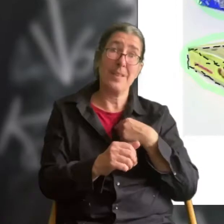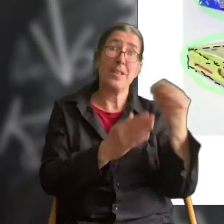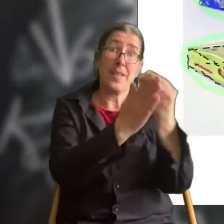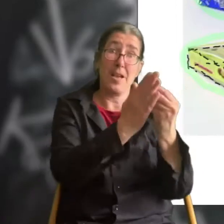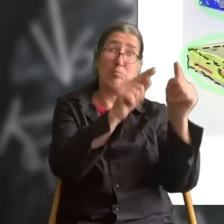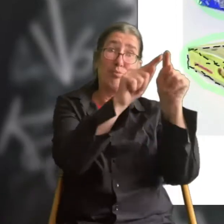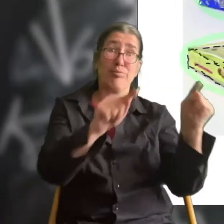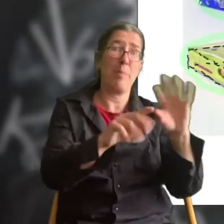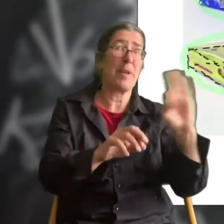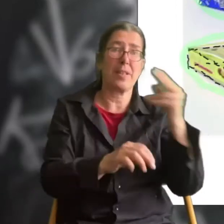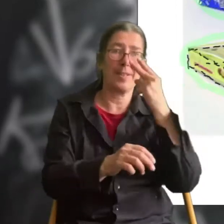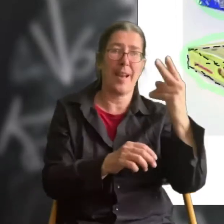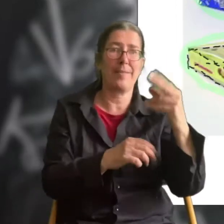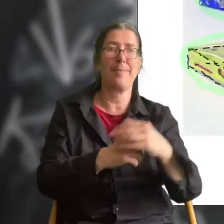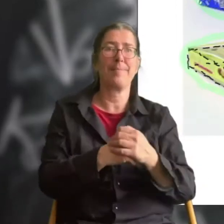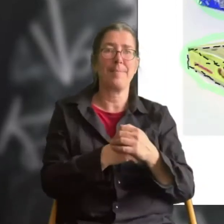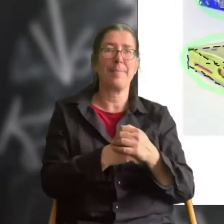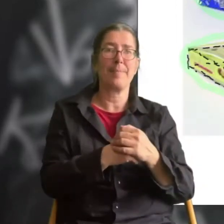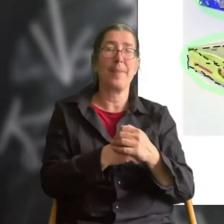ich zeichne das nochmal ein, dass man es besser sieht,